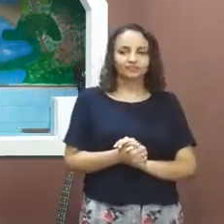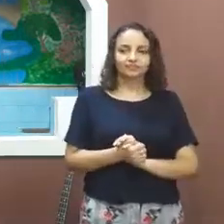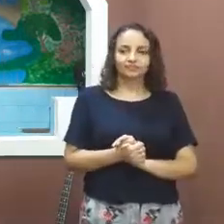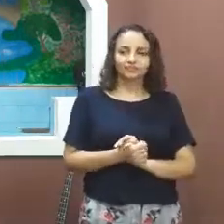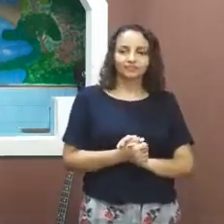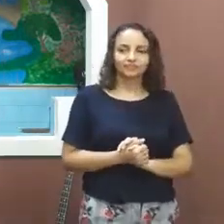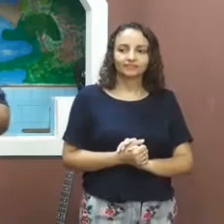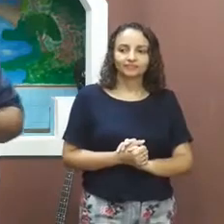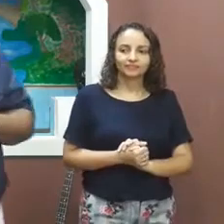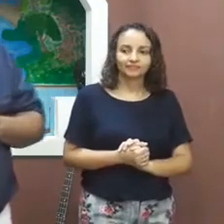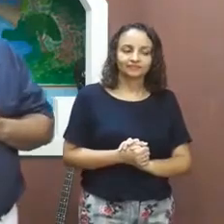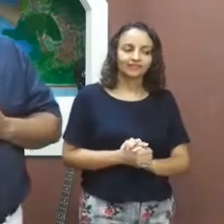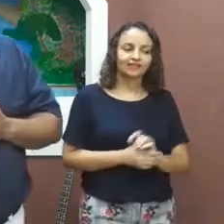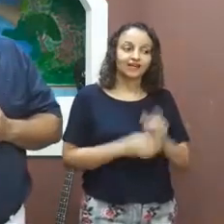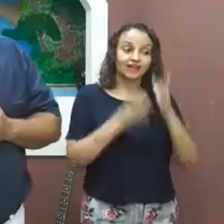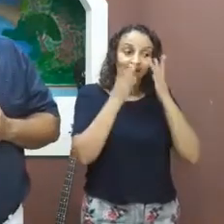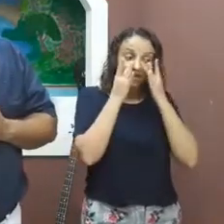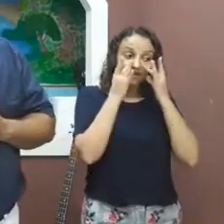Busque, pois.